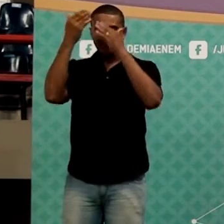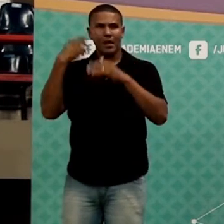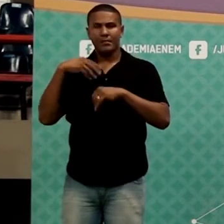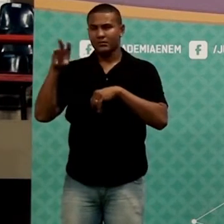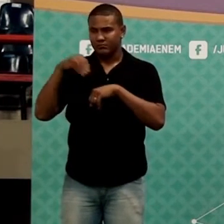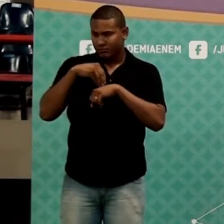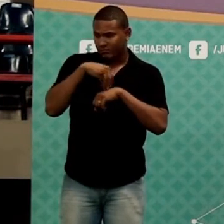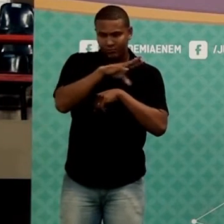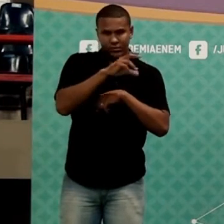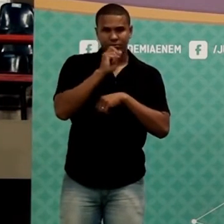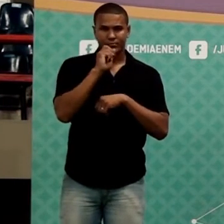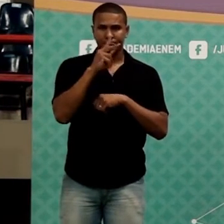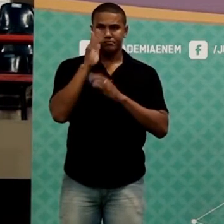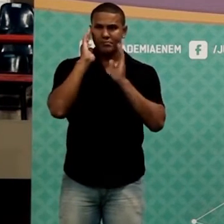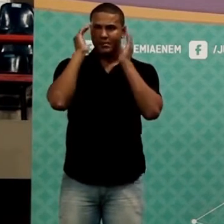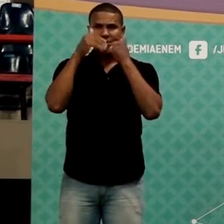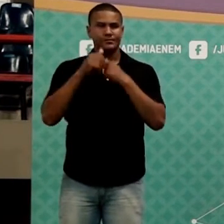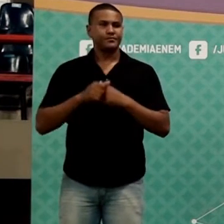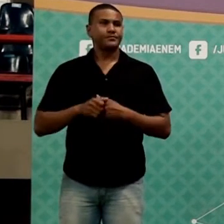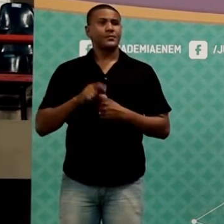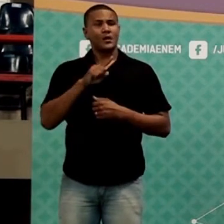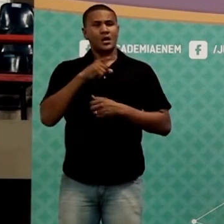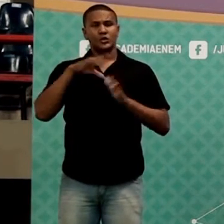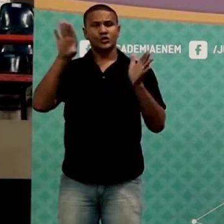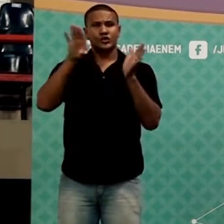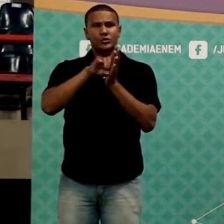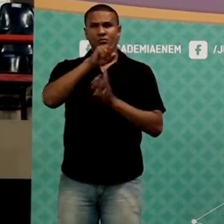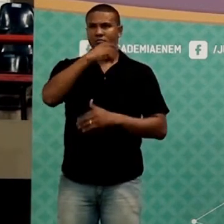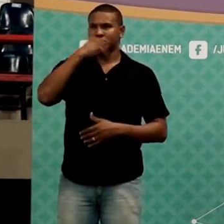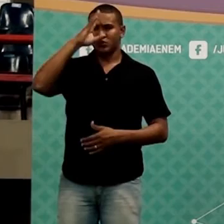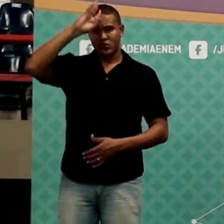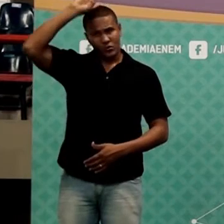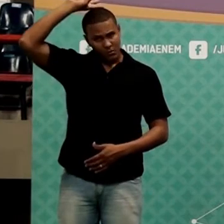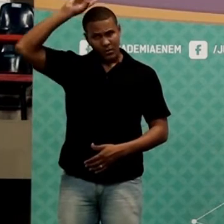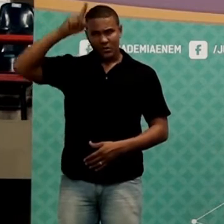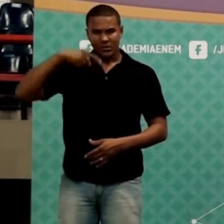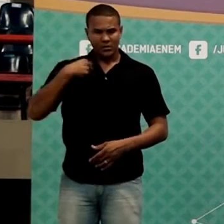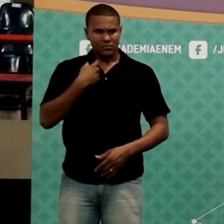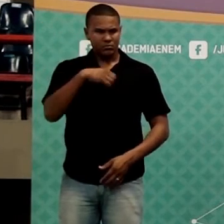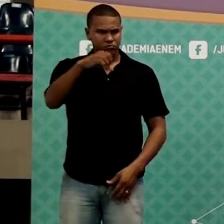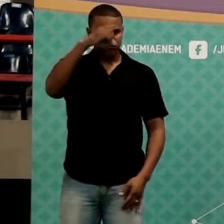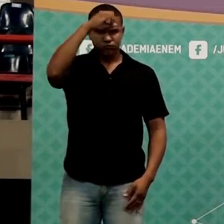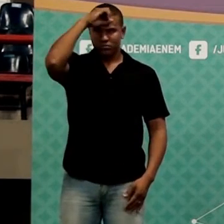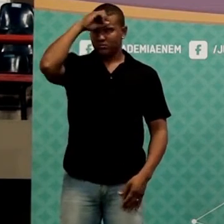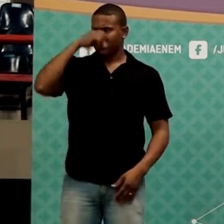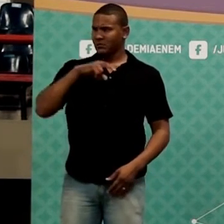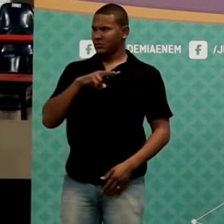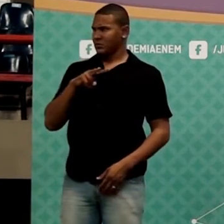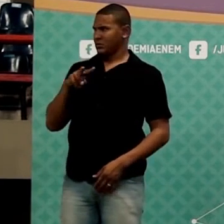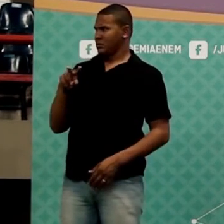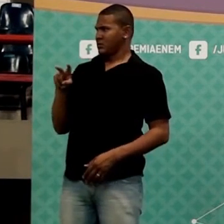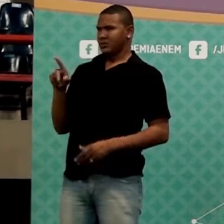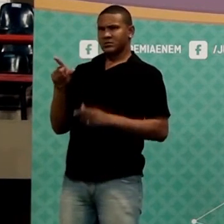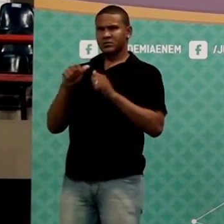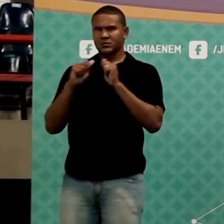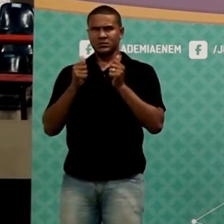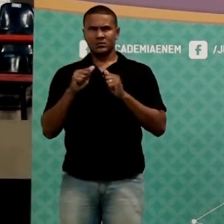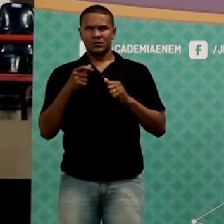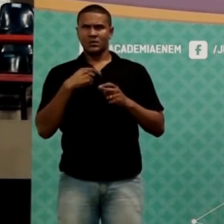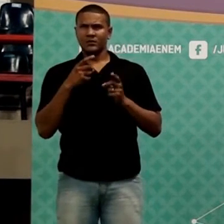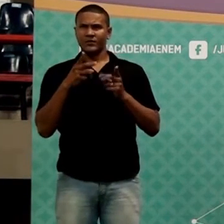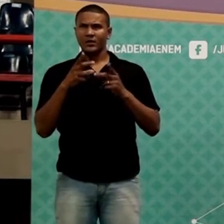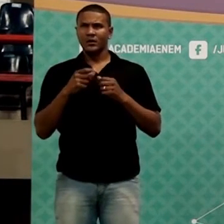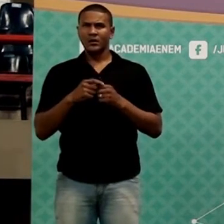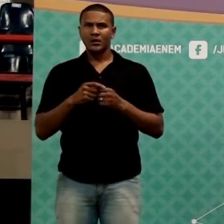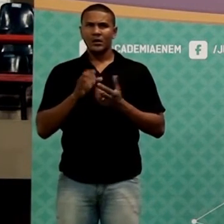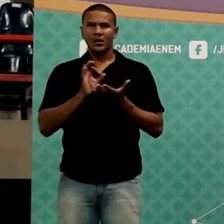levar uma mensagem para o Papa. E quando ele chegou em Roma, ele viu que ele não sabia a venda de objetos sagrados. Ele teve que pagar